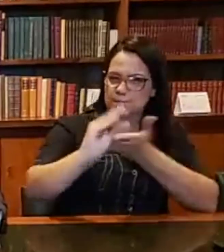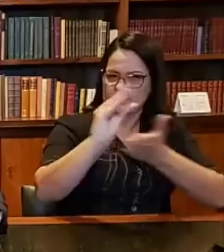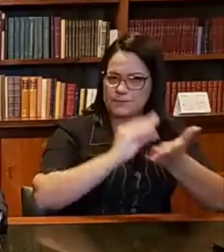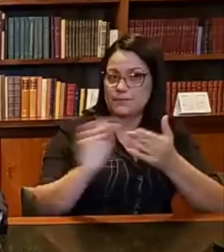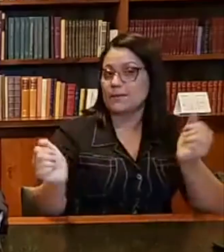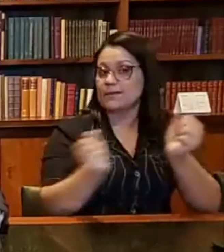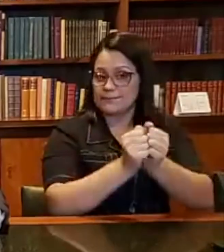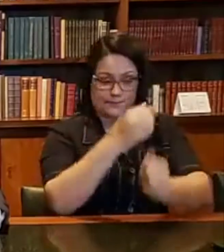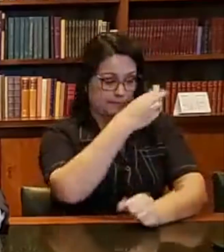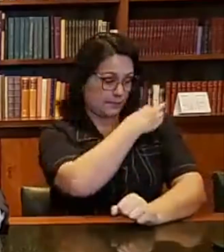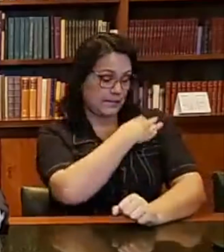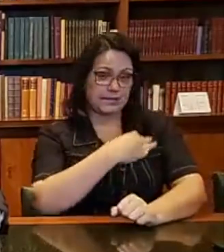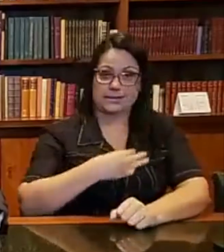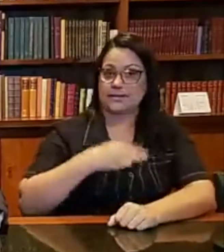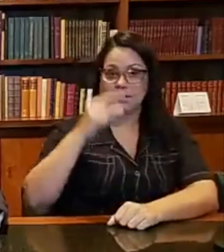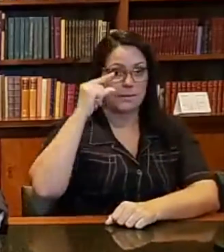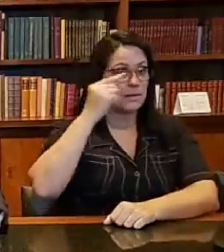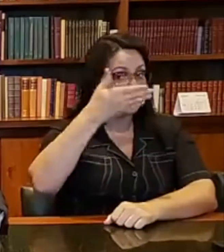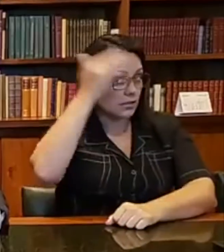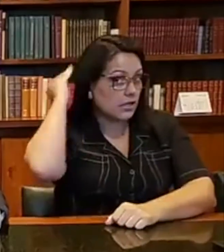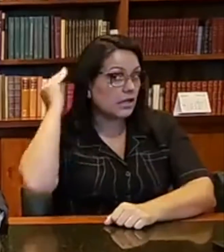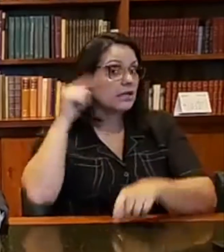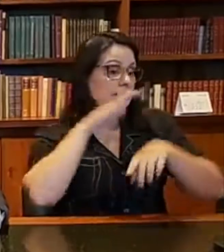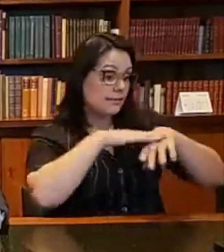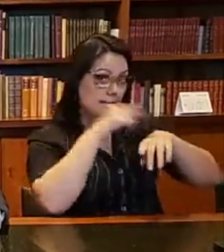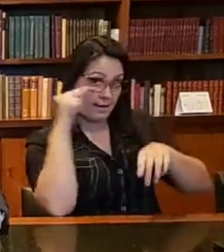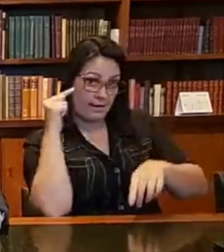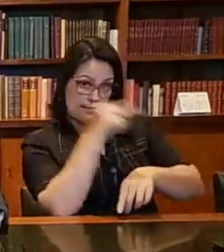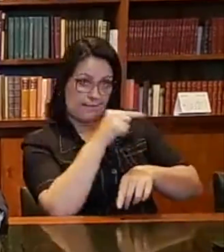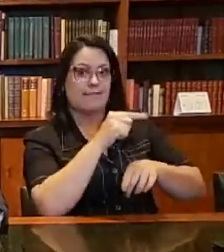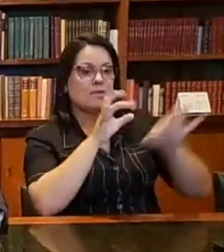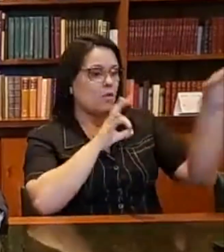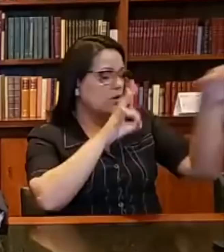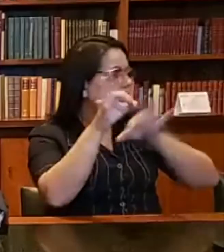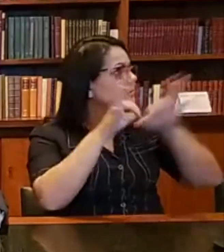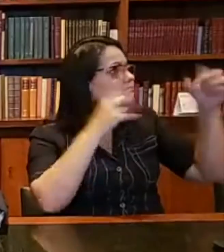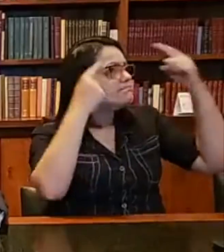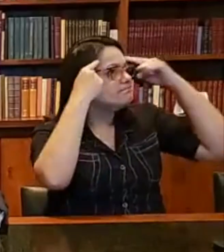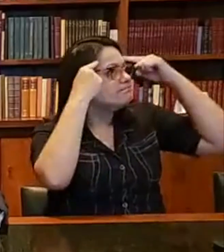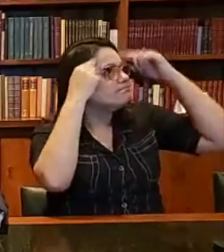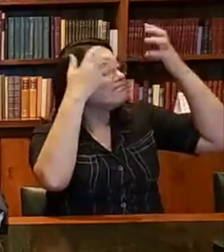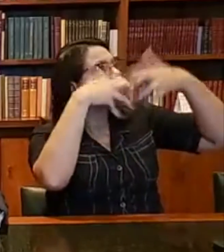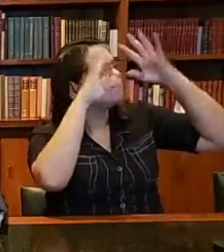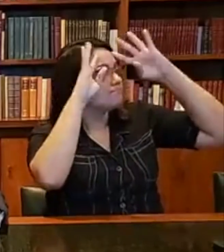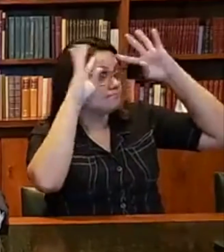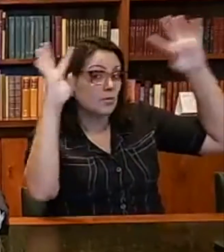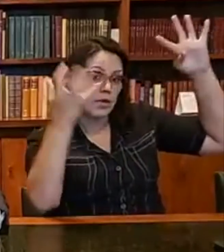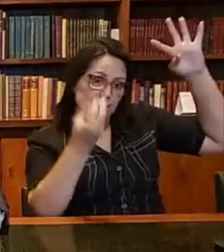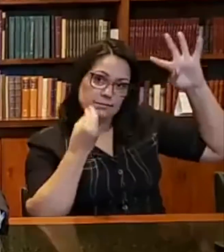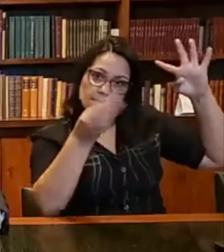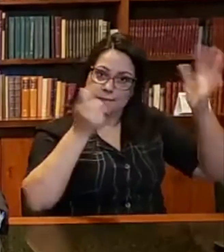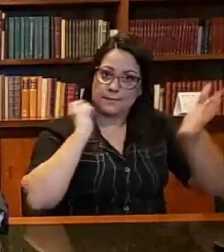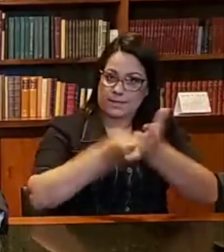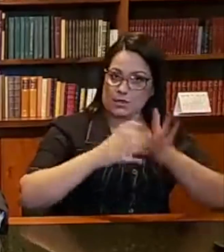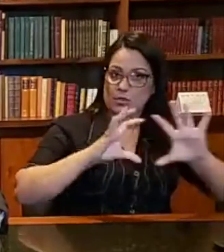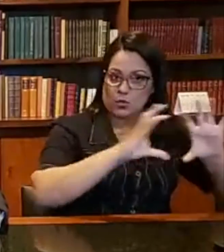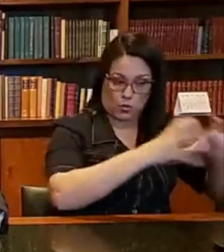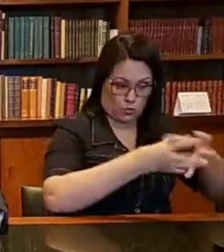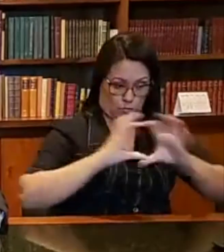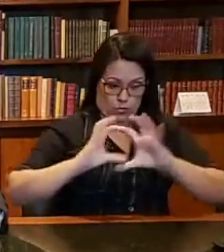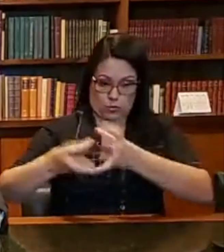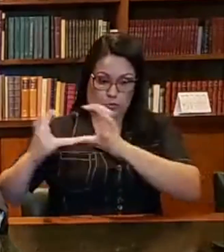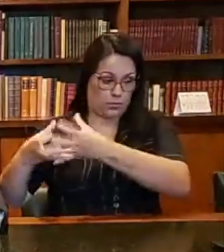que foi quem idealizou esse benefício para os informais, temos três grupos, o Ministério da Cidadania,